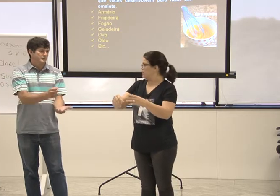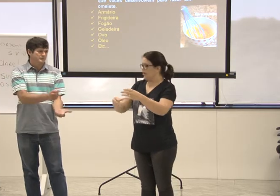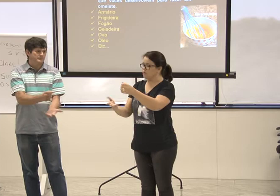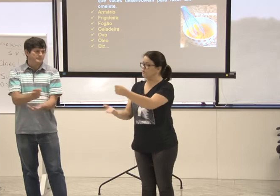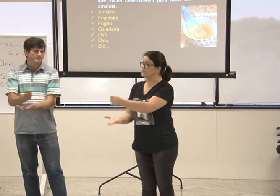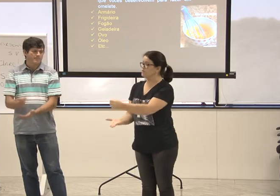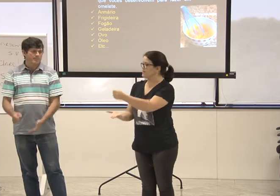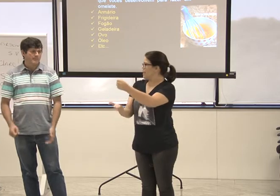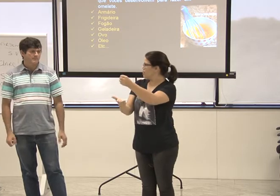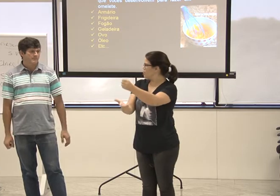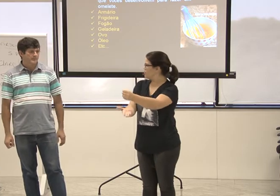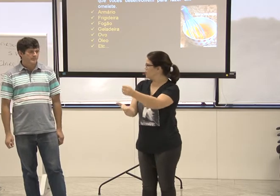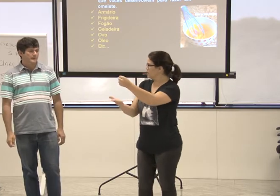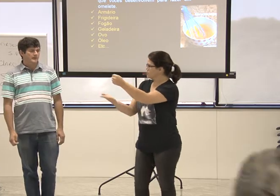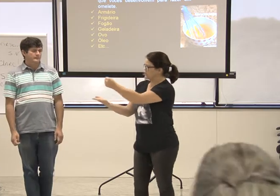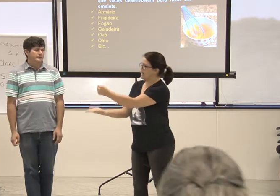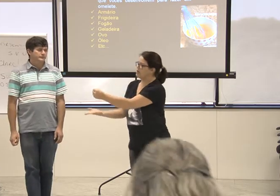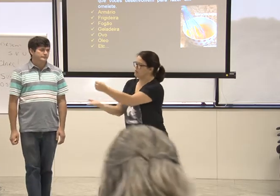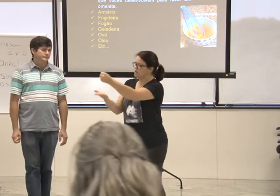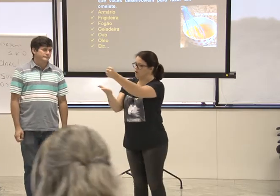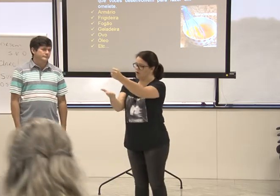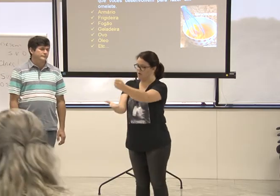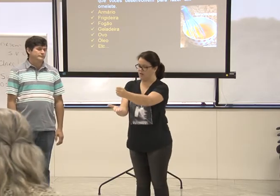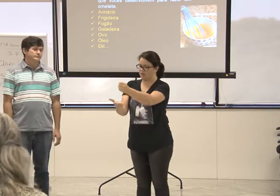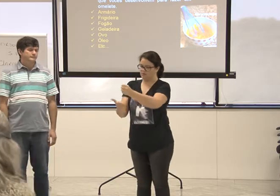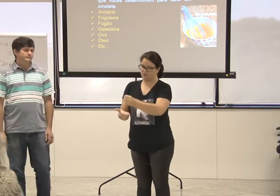como se fosse um saco. Pegando um saco e colocando.